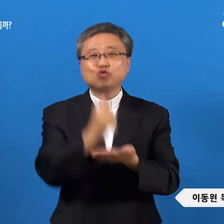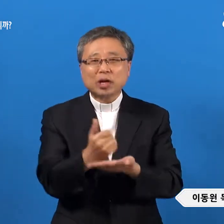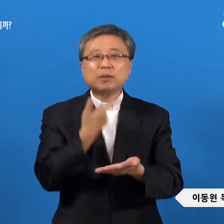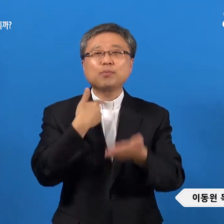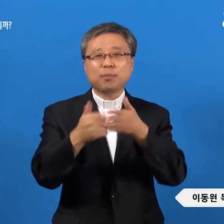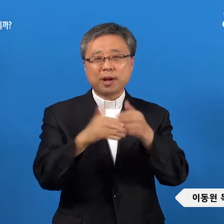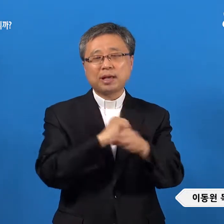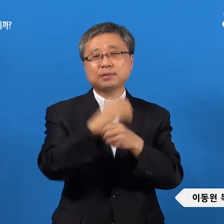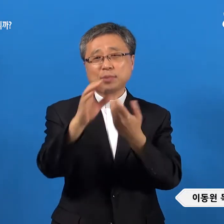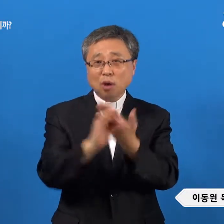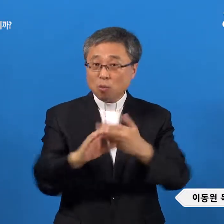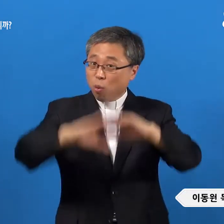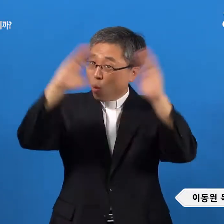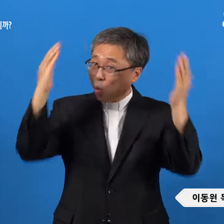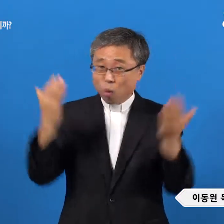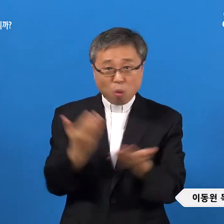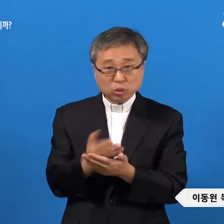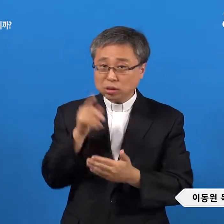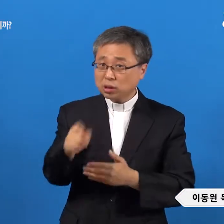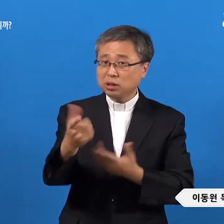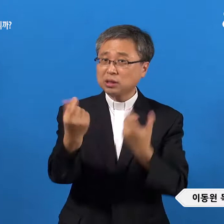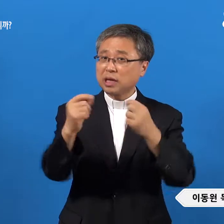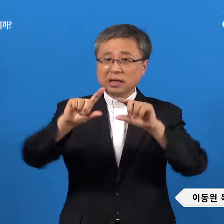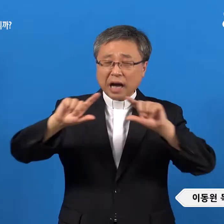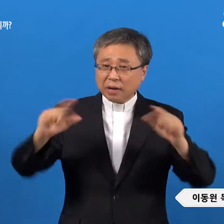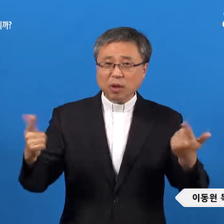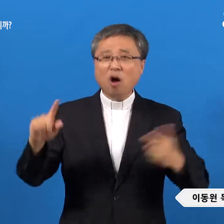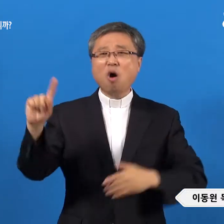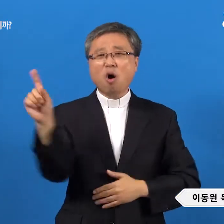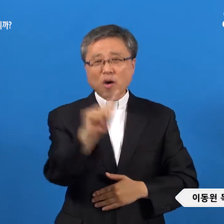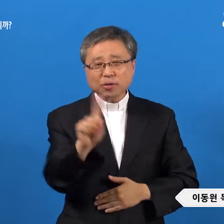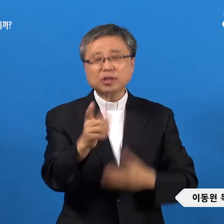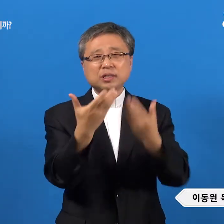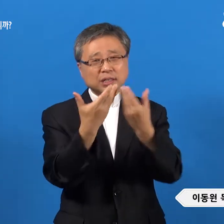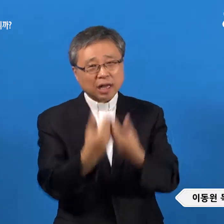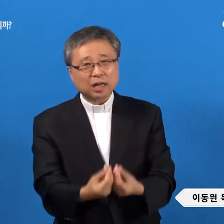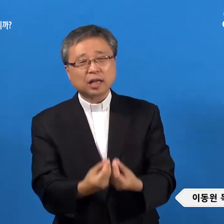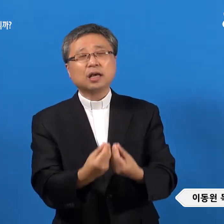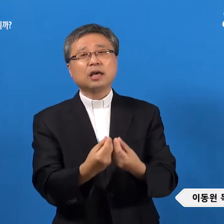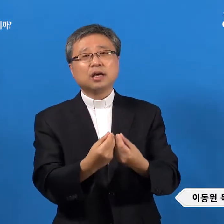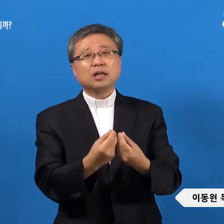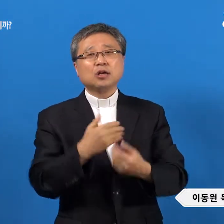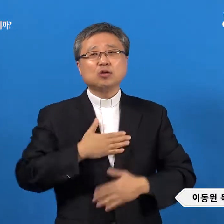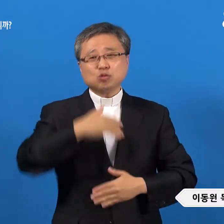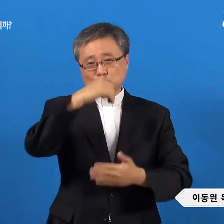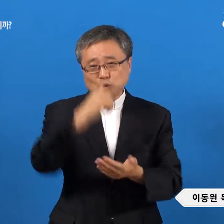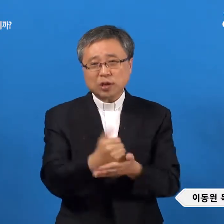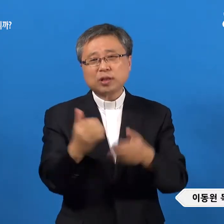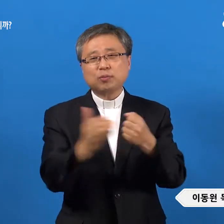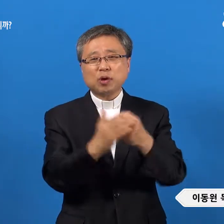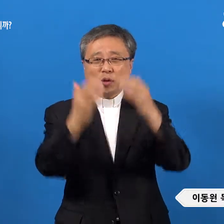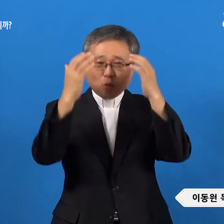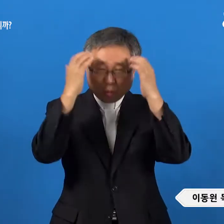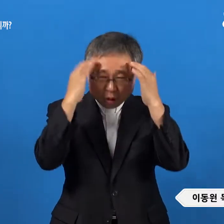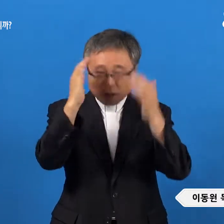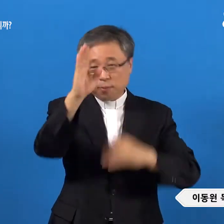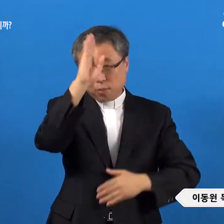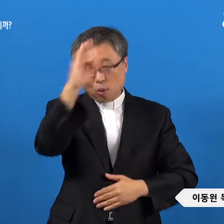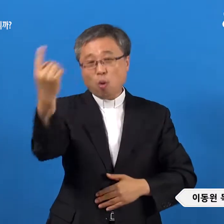범하였을지라도. 그러니까 모든 것이 다 그렇다는 것은 아니에요. 어떤 케이스는 죄 때문에 고난이, 질병이 올